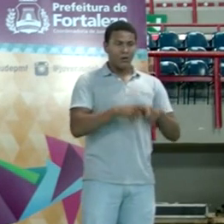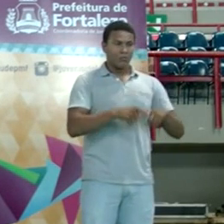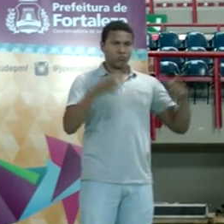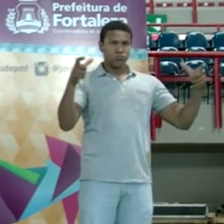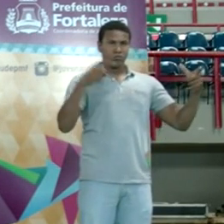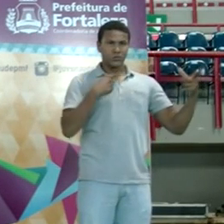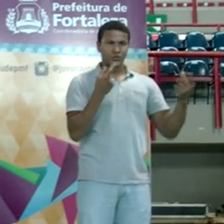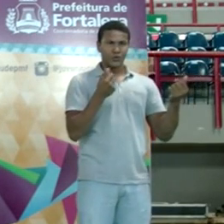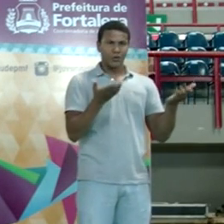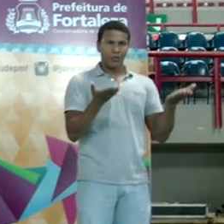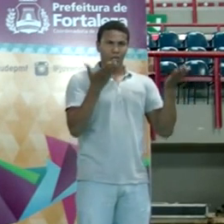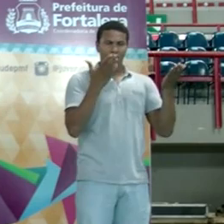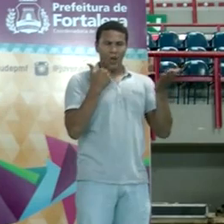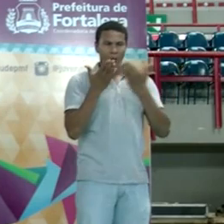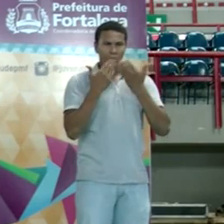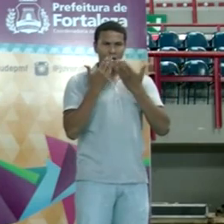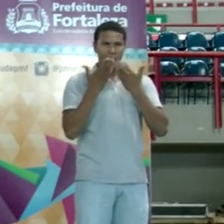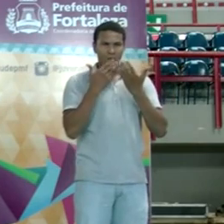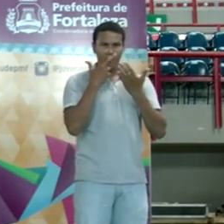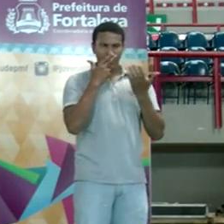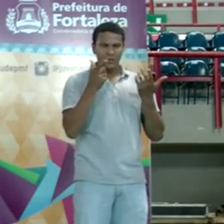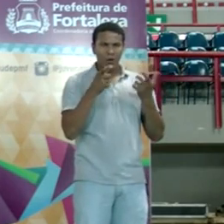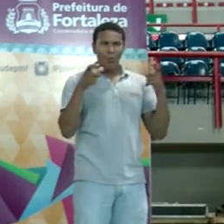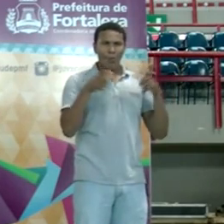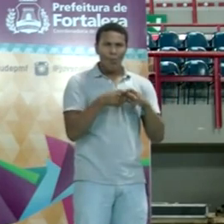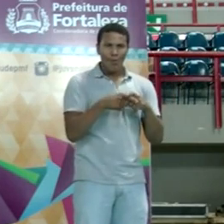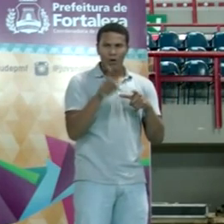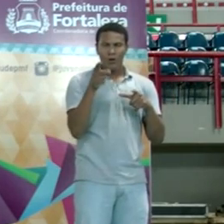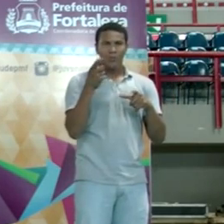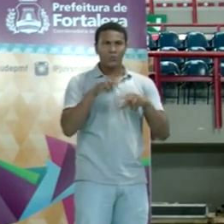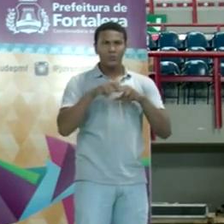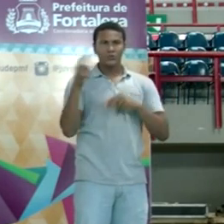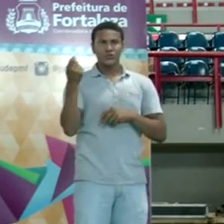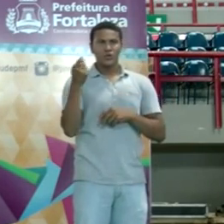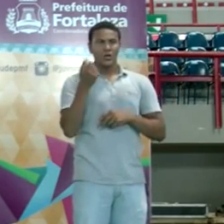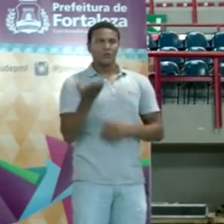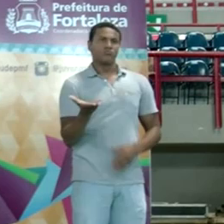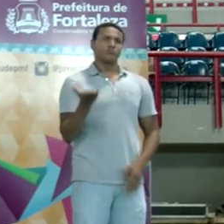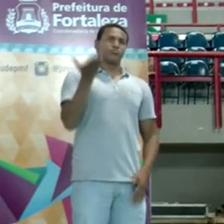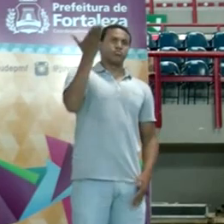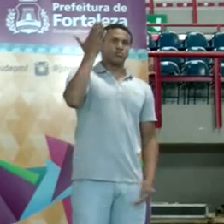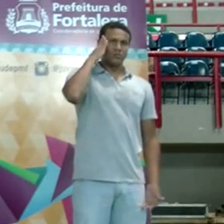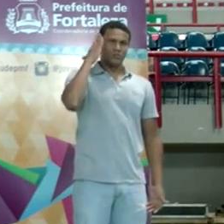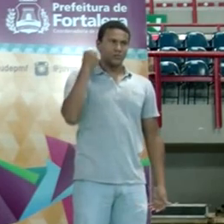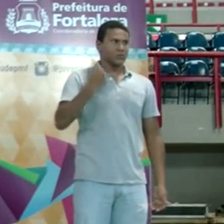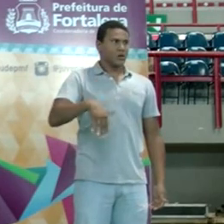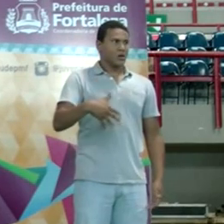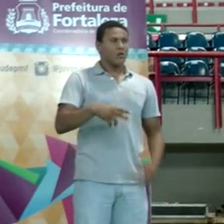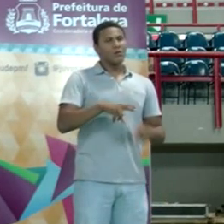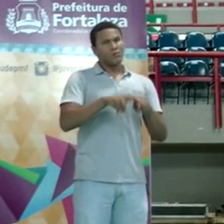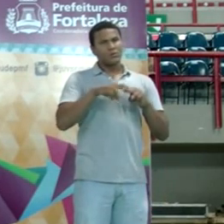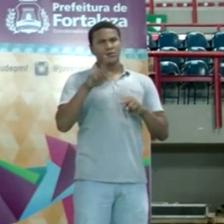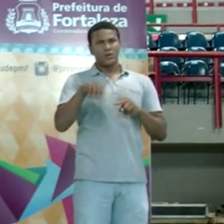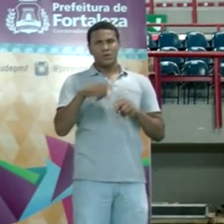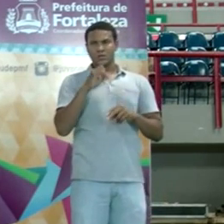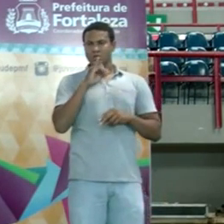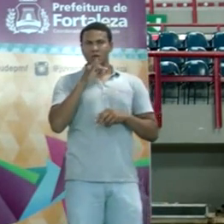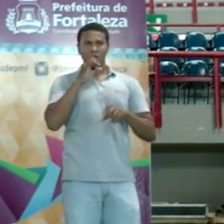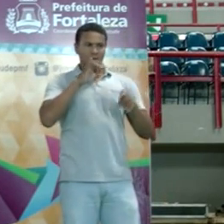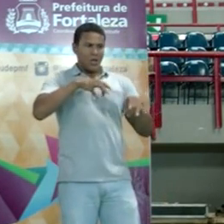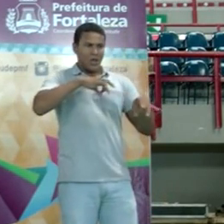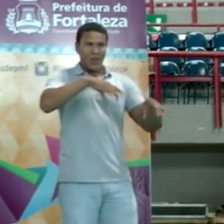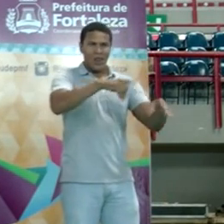vai ter menos alimento sendo oferecido, então vai subir o preço. É um dos temores que as pessoas têm de se plantar